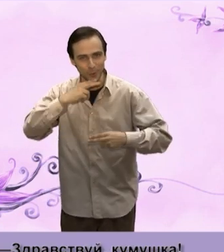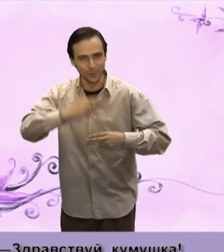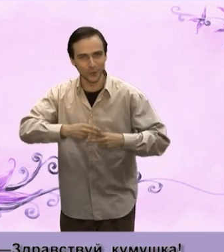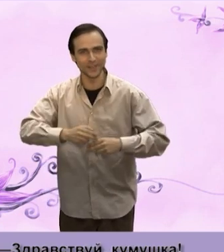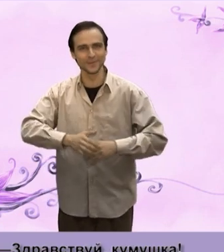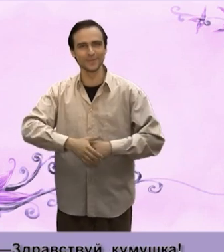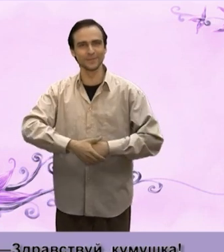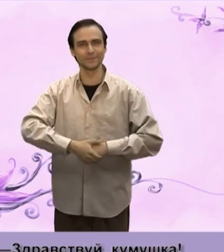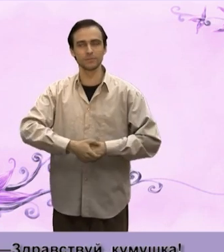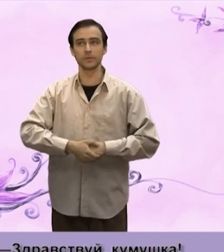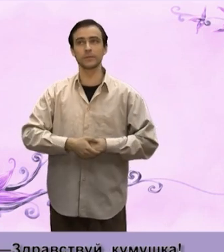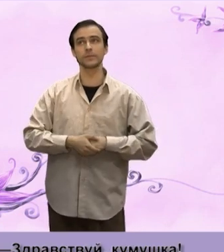«Здравствуй, кумушка».